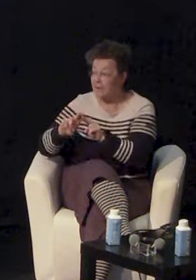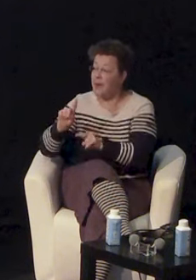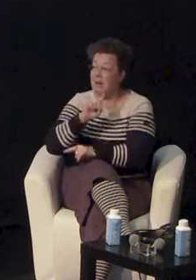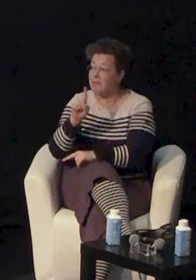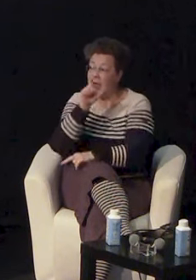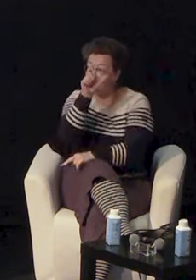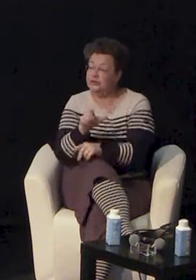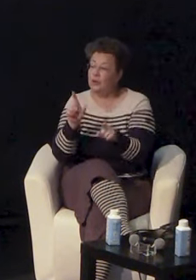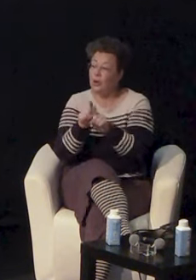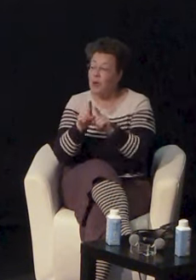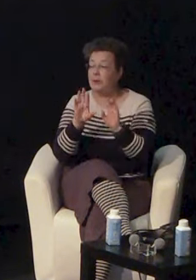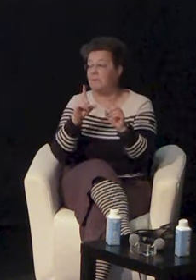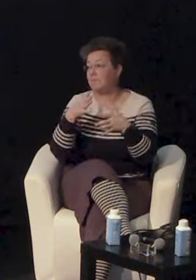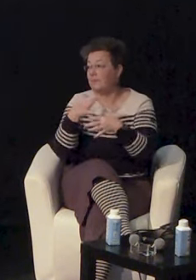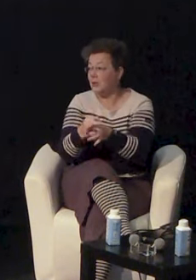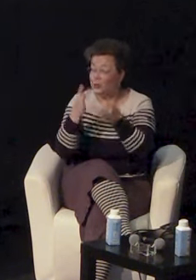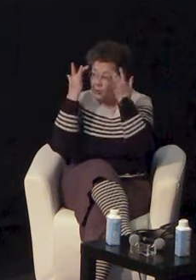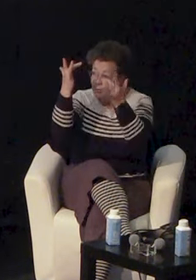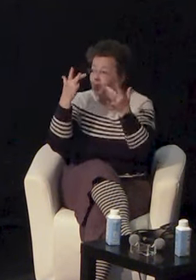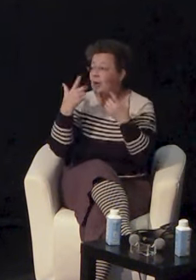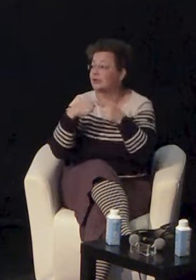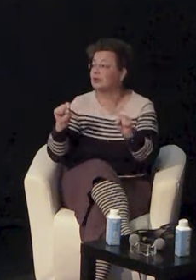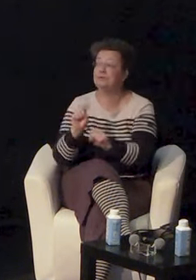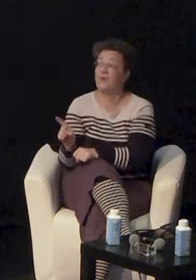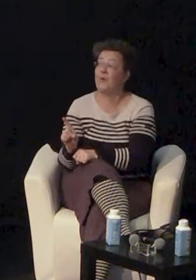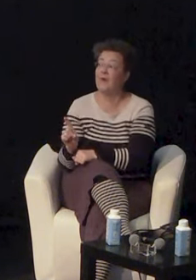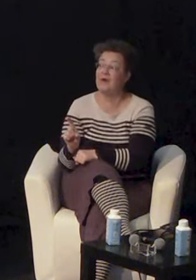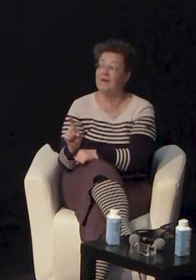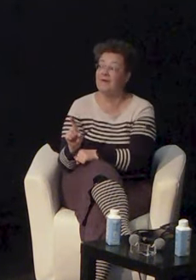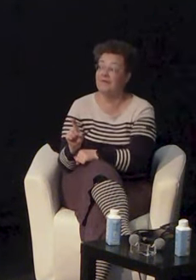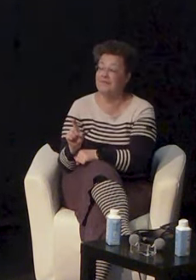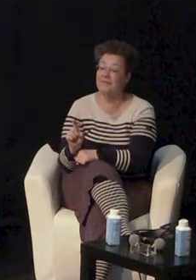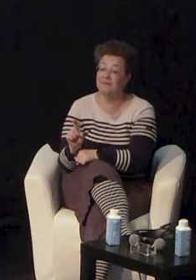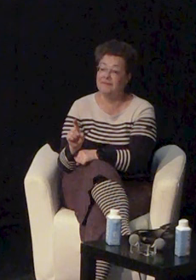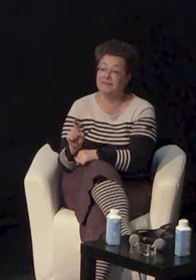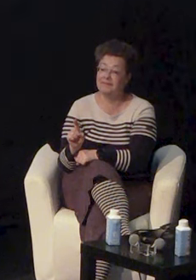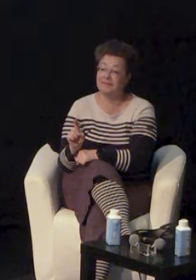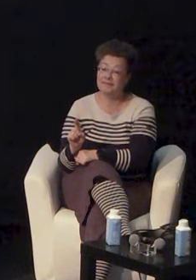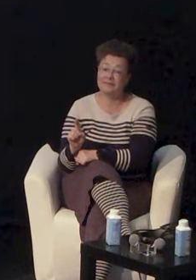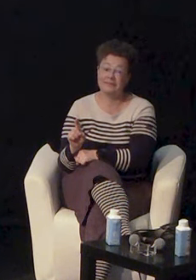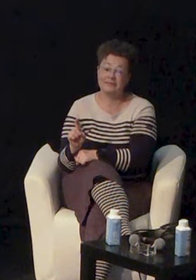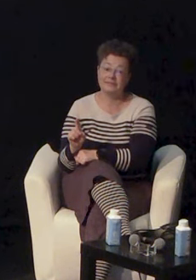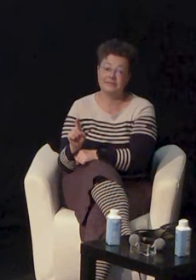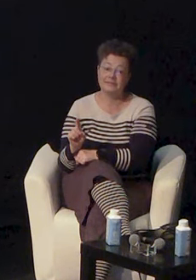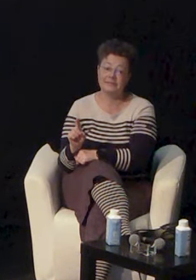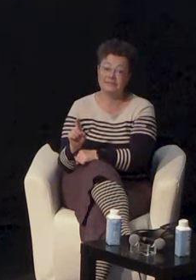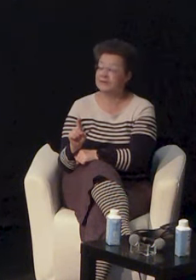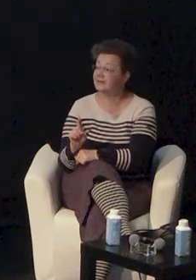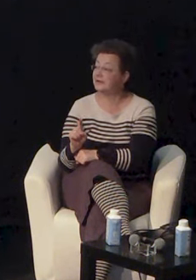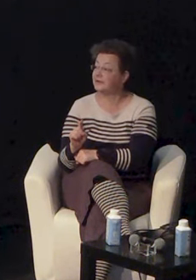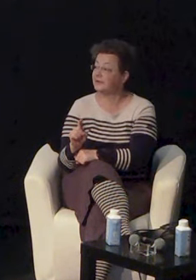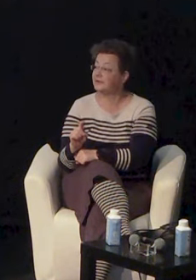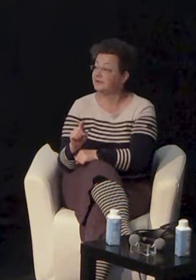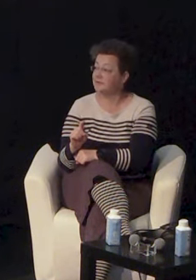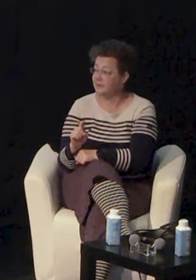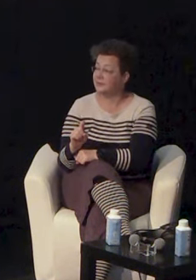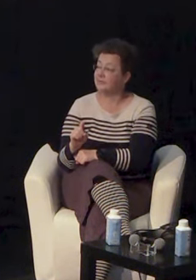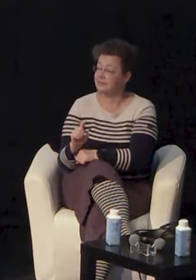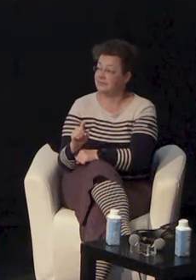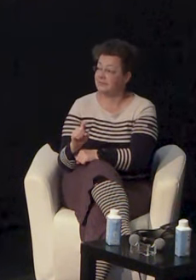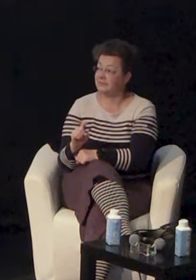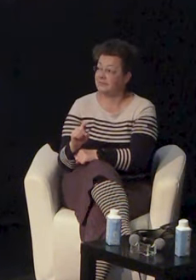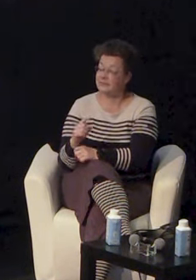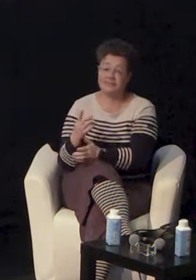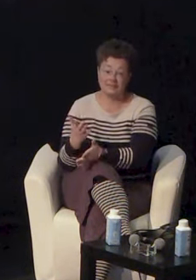quand le monde médical voit une personne sourde, il cherche à la réparer automatiquement. Il n'y a aucun questionnement par rapport à la langue, à